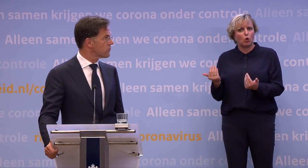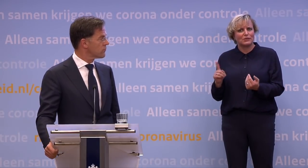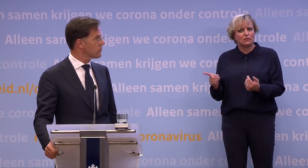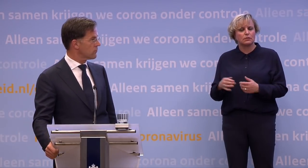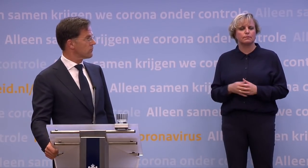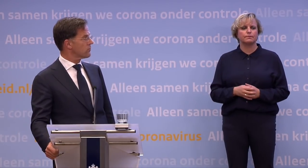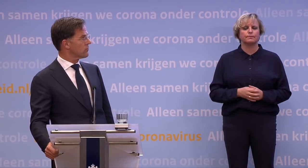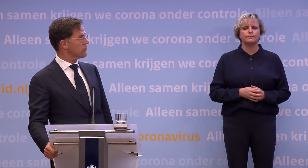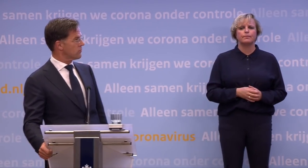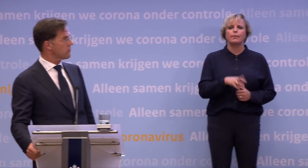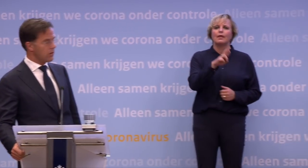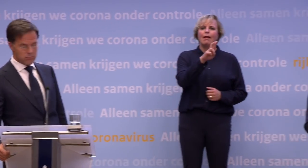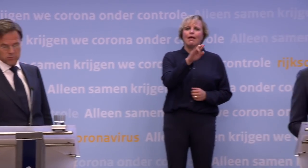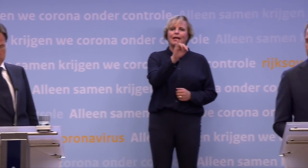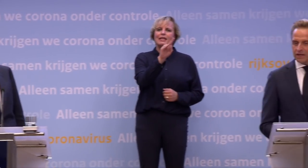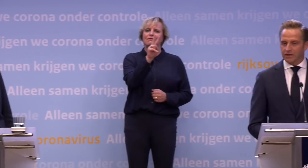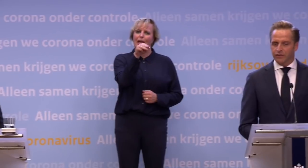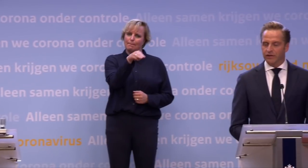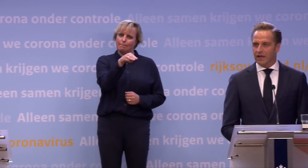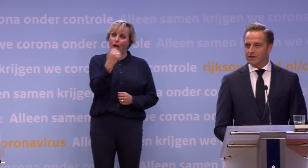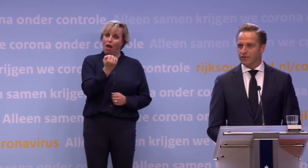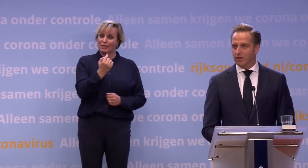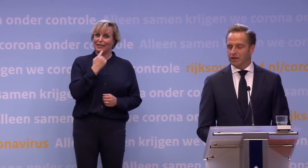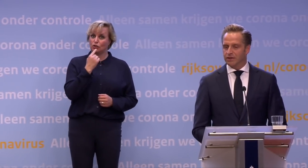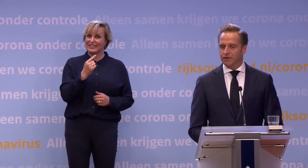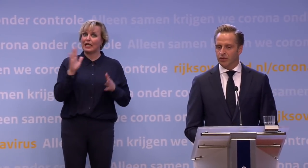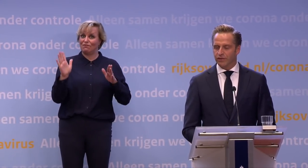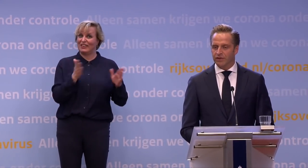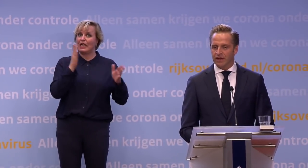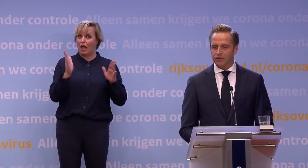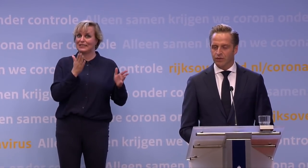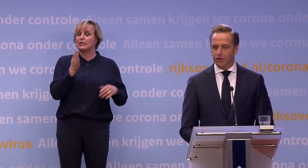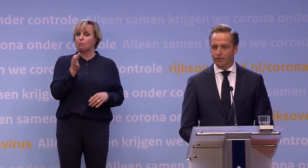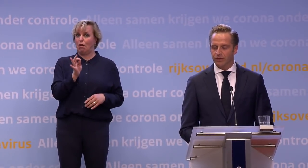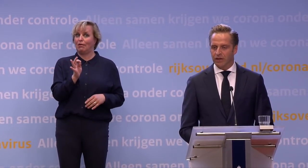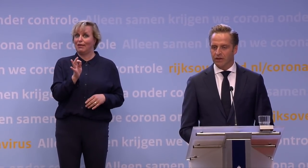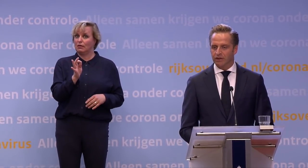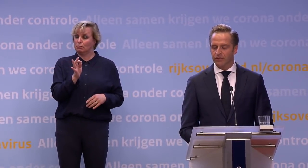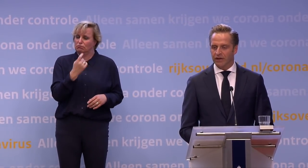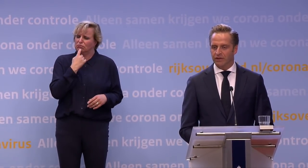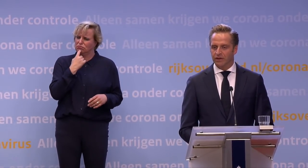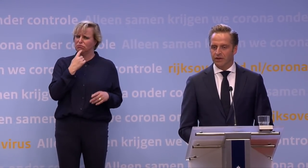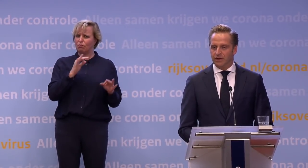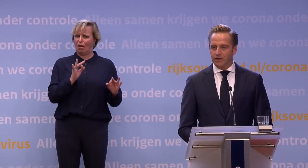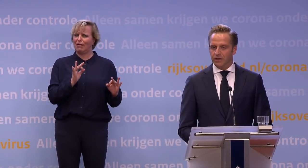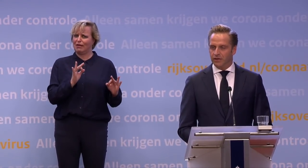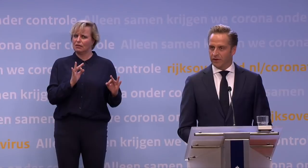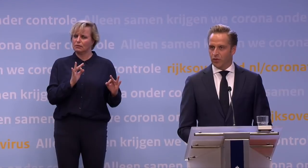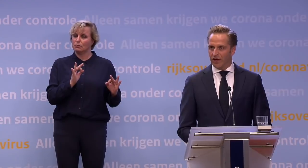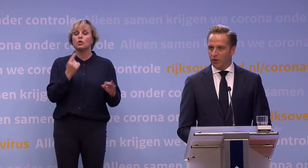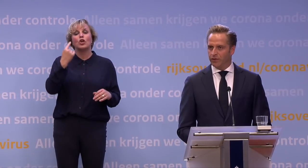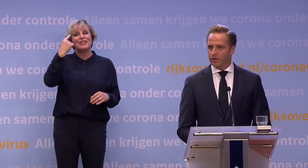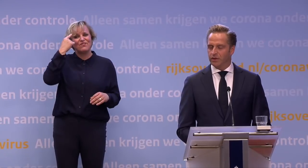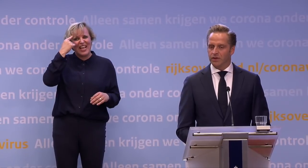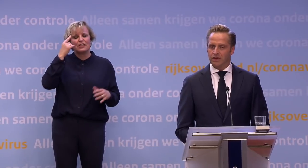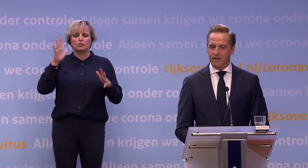Het RIVM heeft altijd ook gezegd dat ventilatie van belang is. Goeie ventilatie is ongelooflijk van belang. We weten dat dat